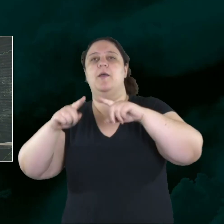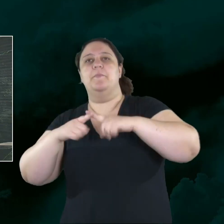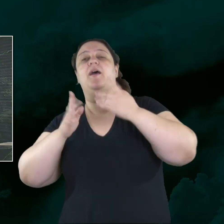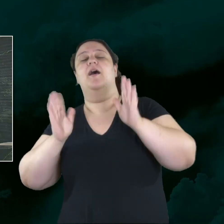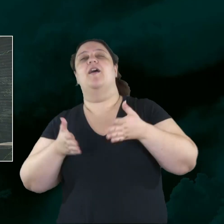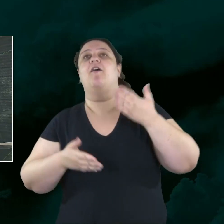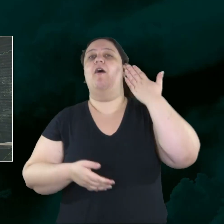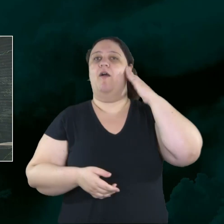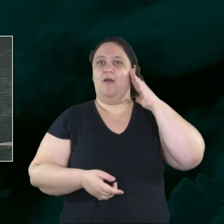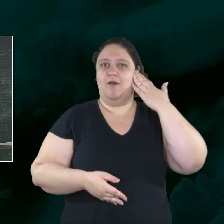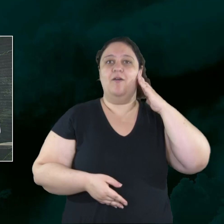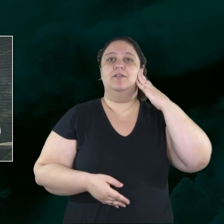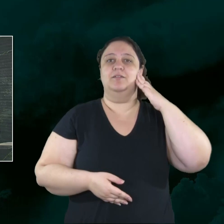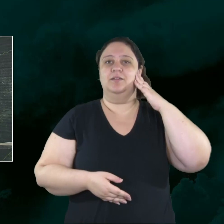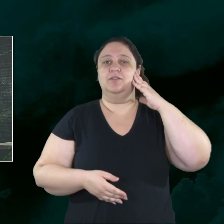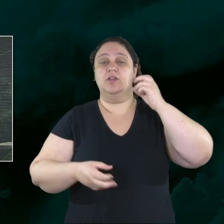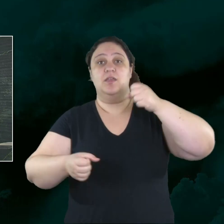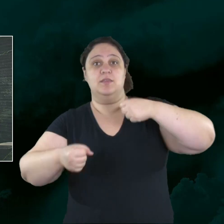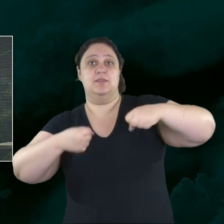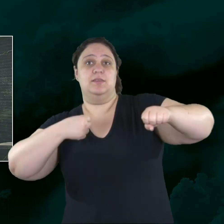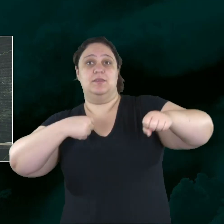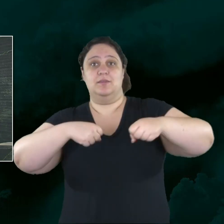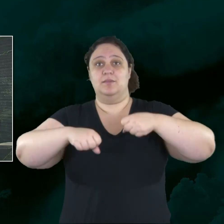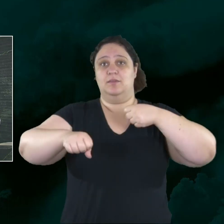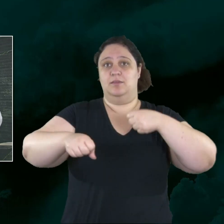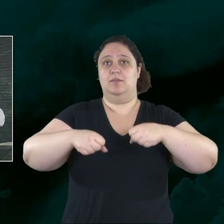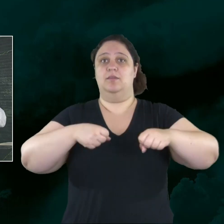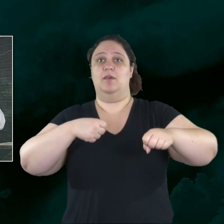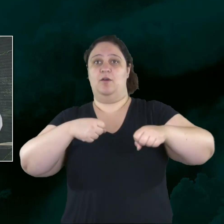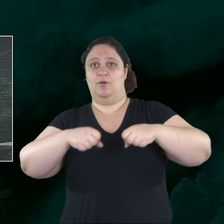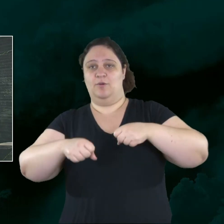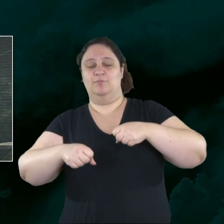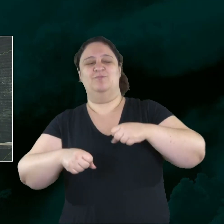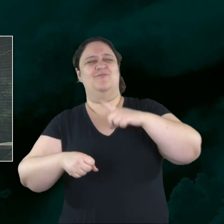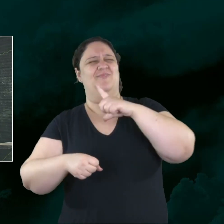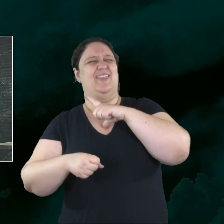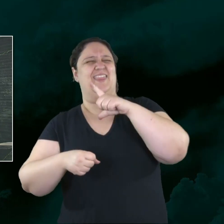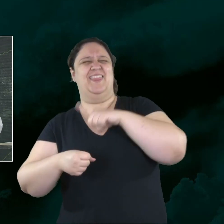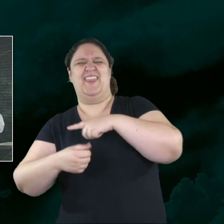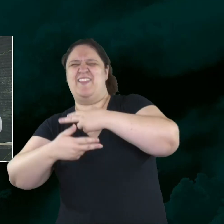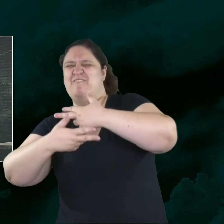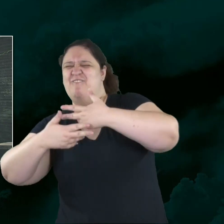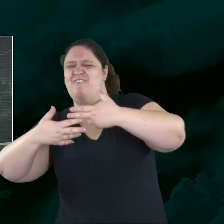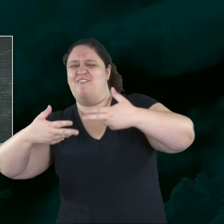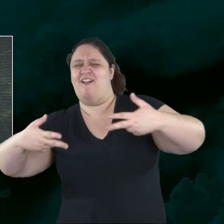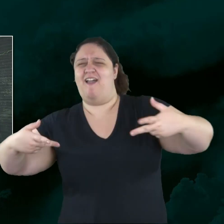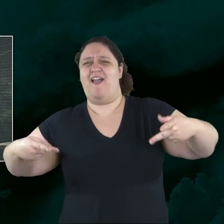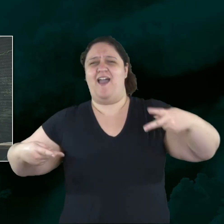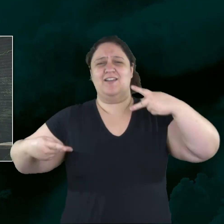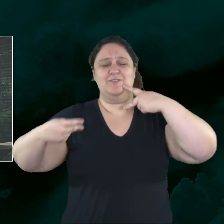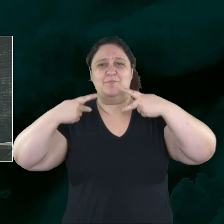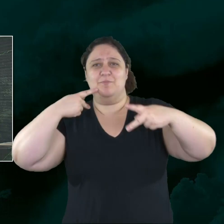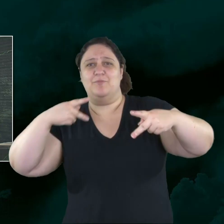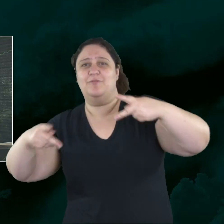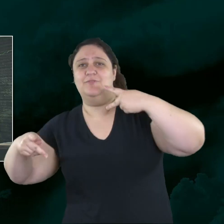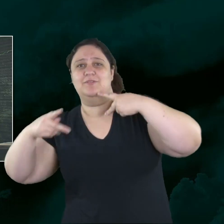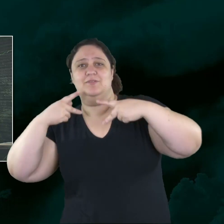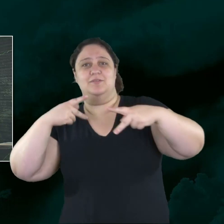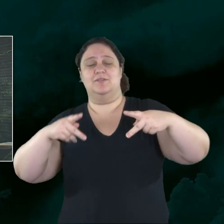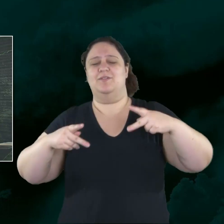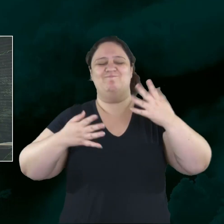entendi que o livro de Salmos está repleto de profecias